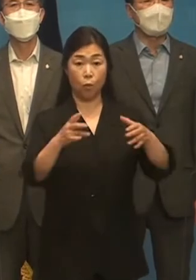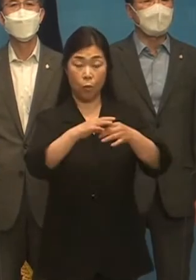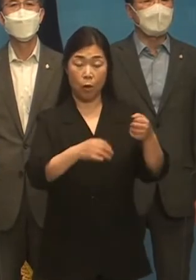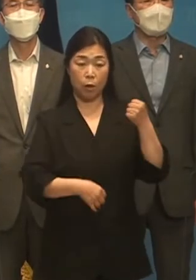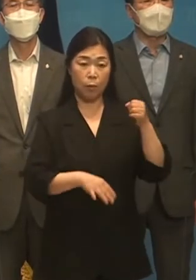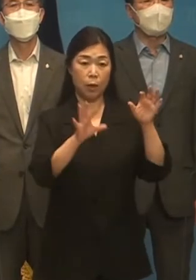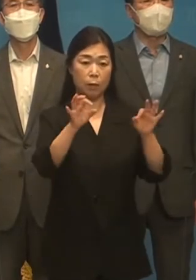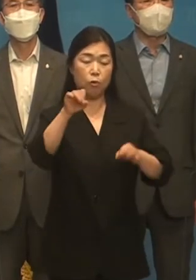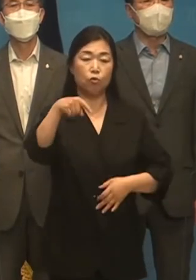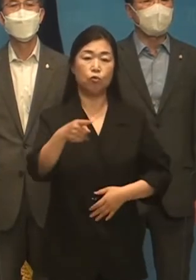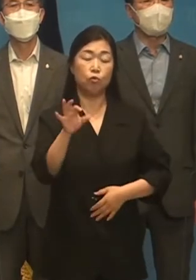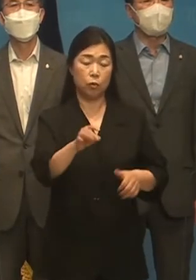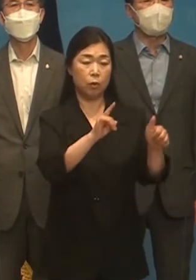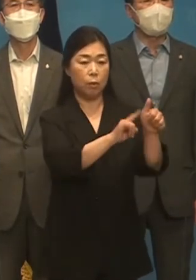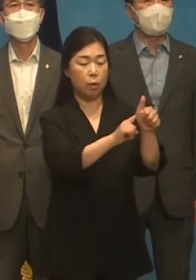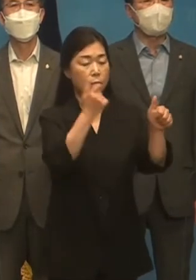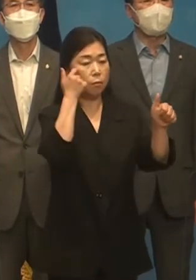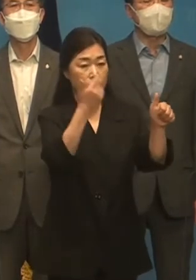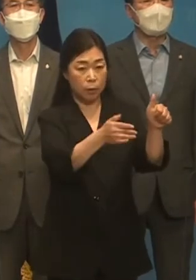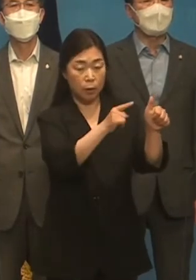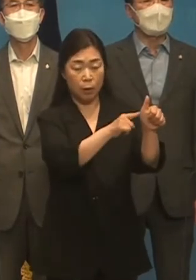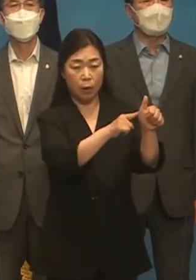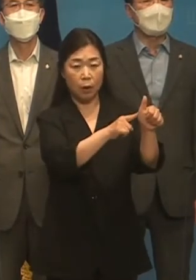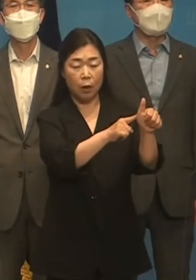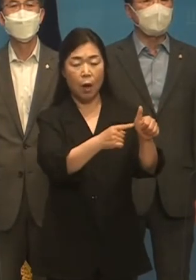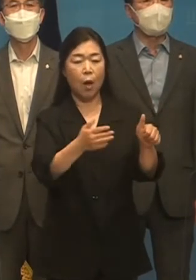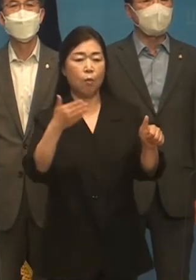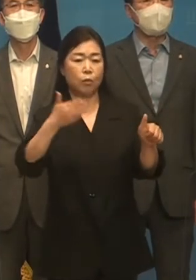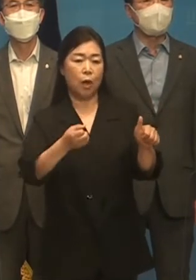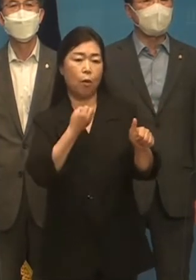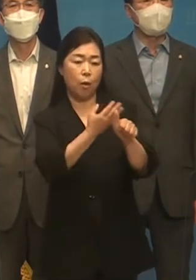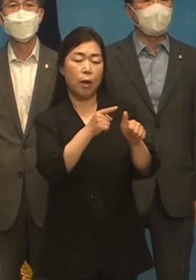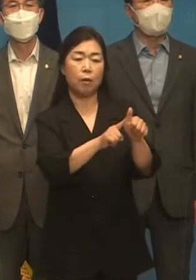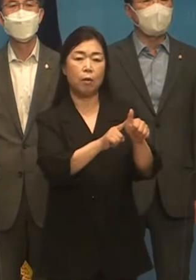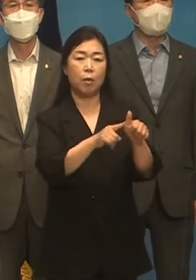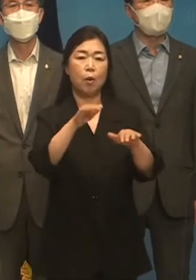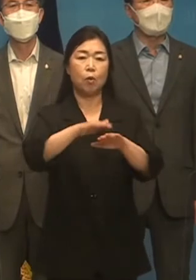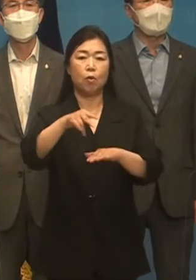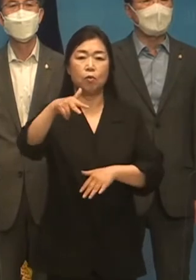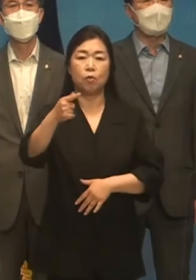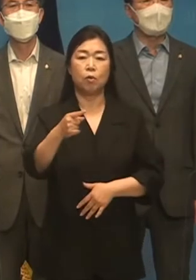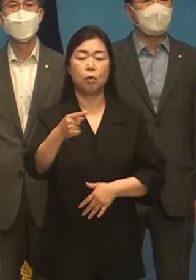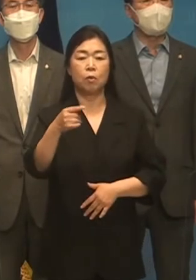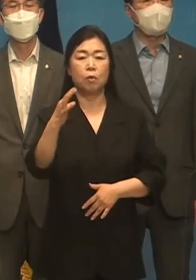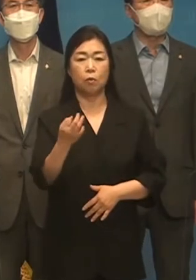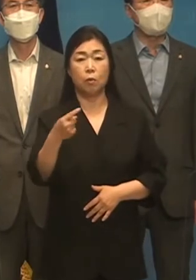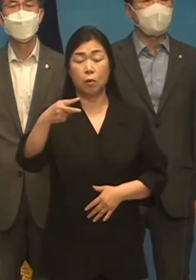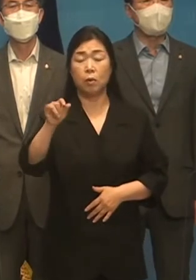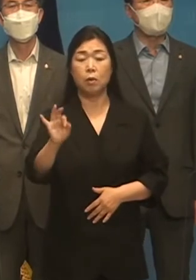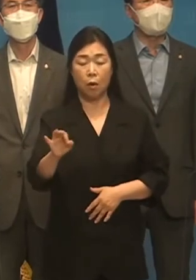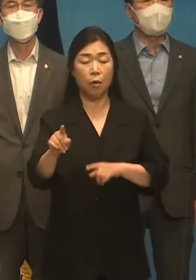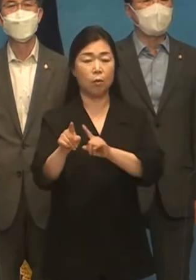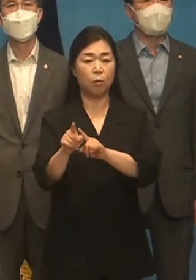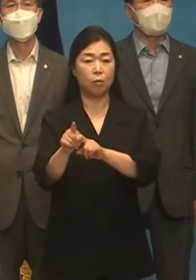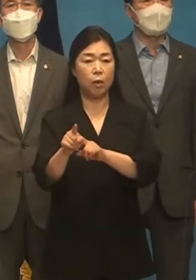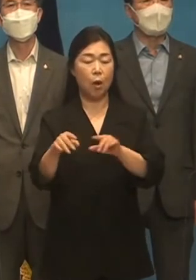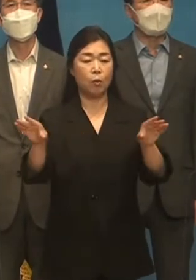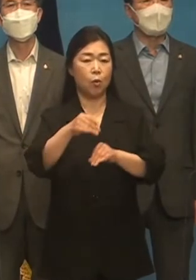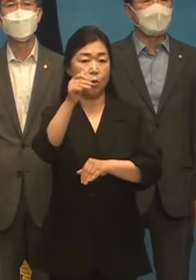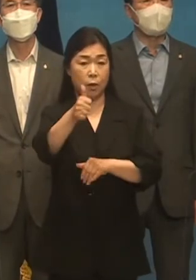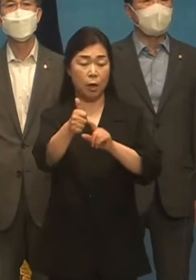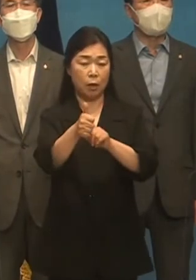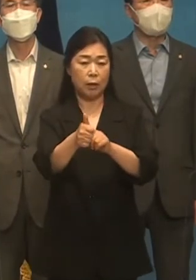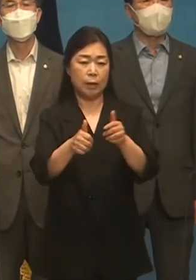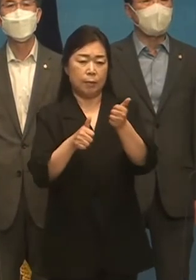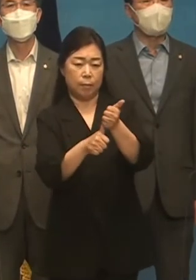국민의힘 김웅 후보에게 청구 고발을 사주한 것으로 알려진 손준성 대검 수사정보정책관은 총장